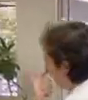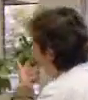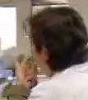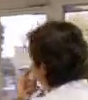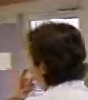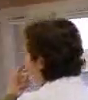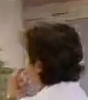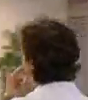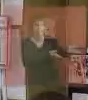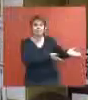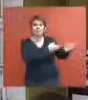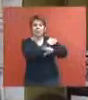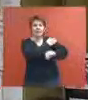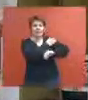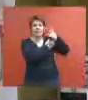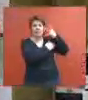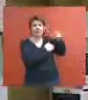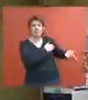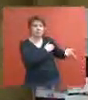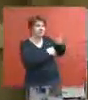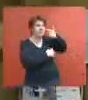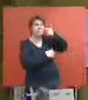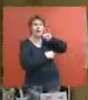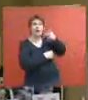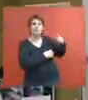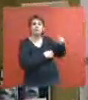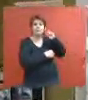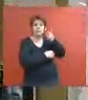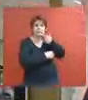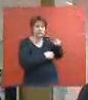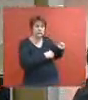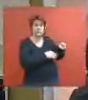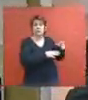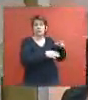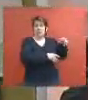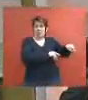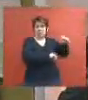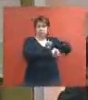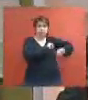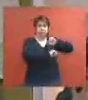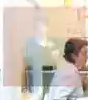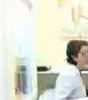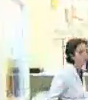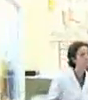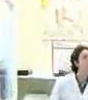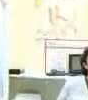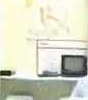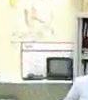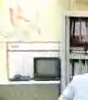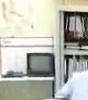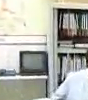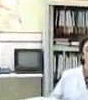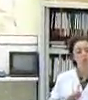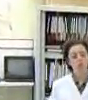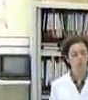très facilement. Pour cela, ils ont affaire à une secrétaire entendante dont les parents sont sourds et qui organise les rendez-vous en communiquant